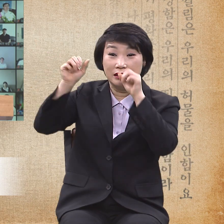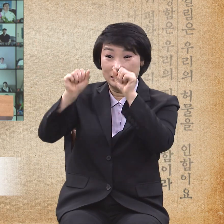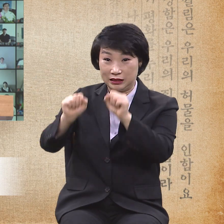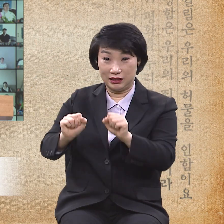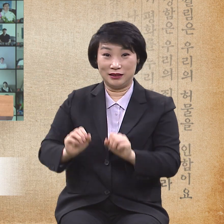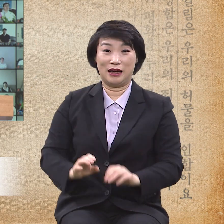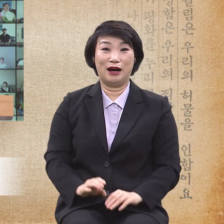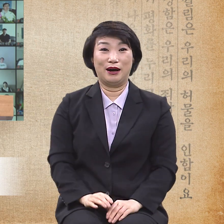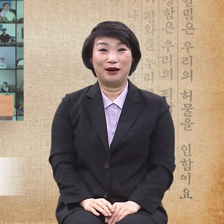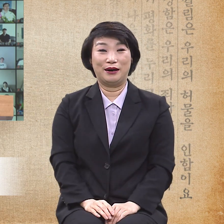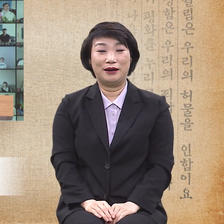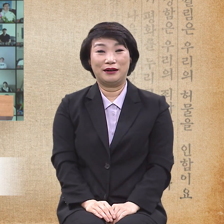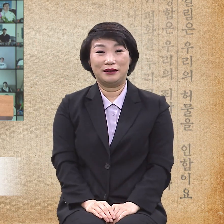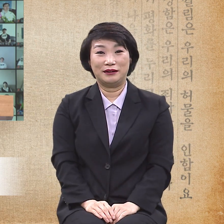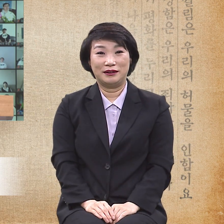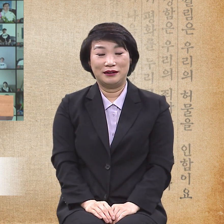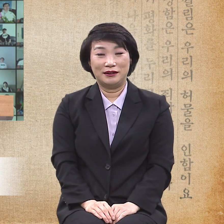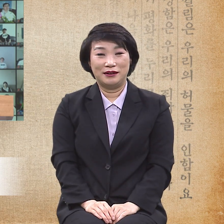있으리라.